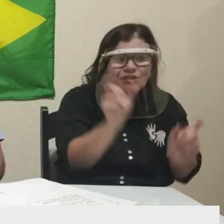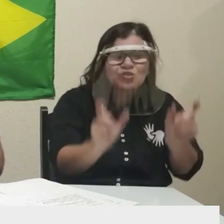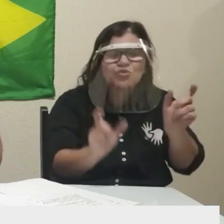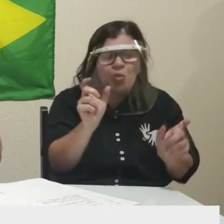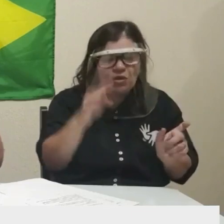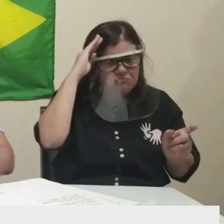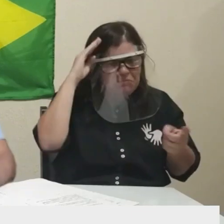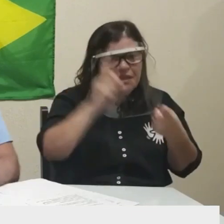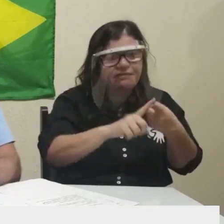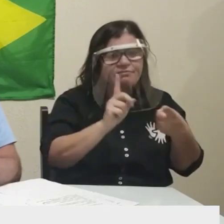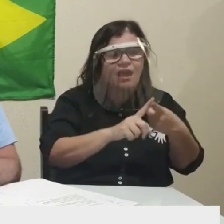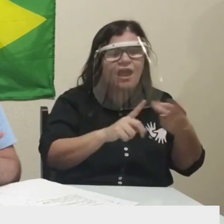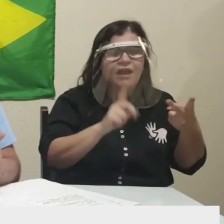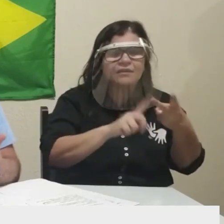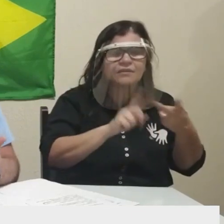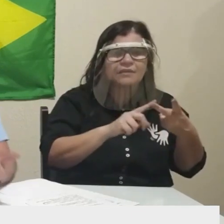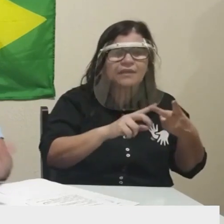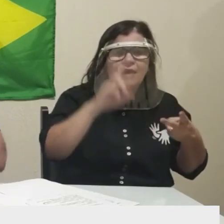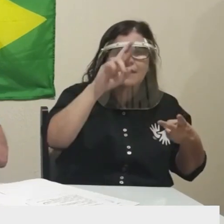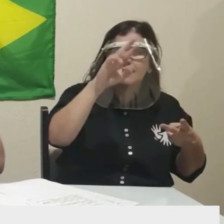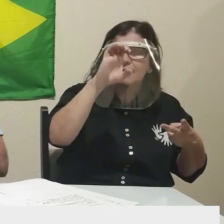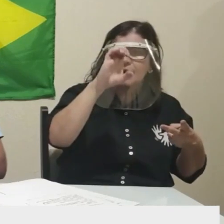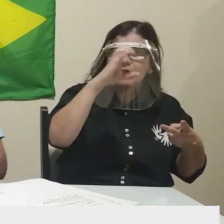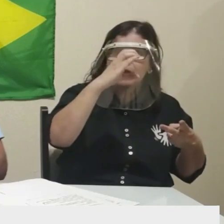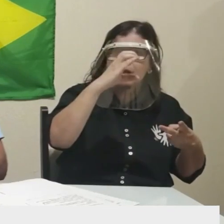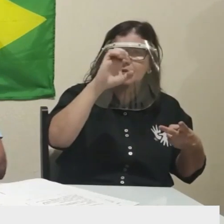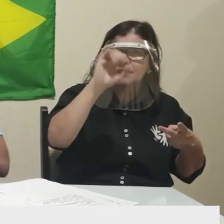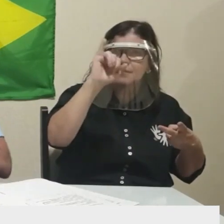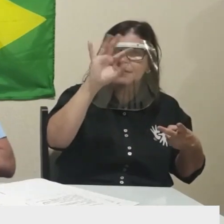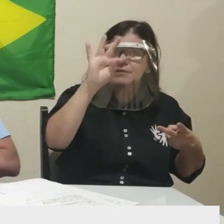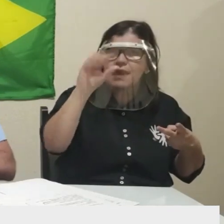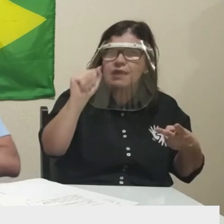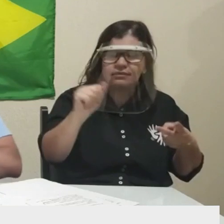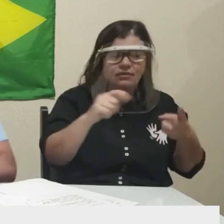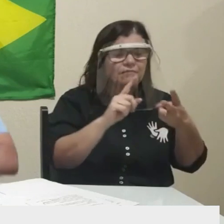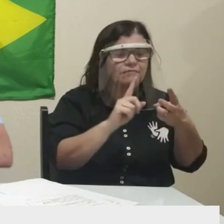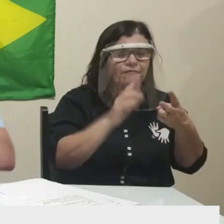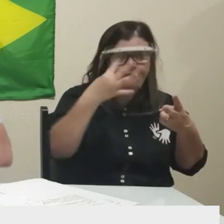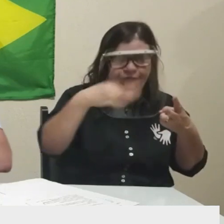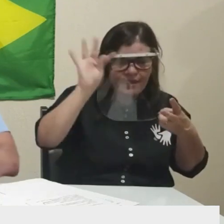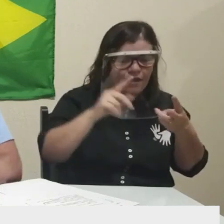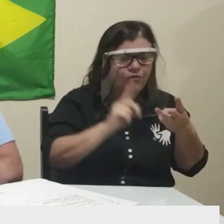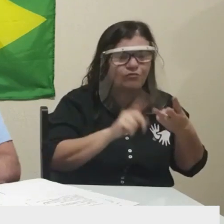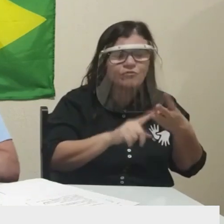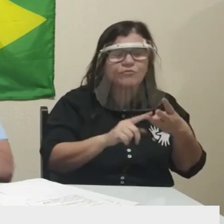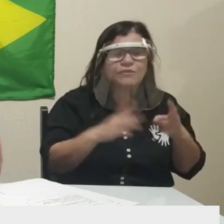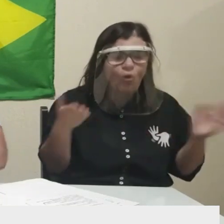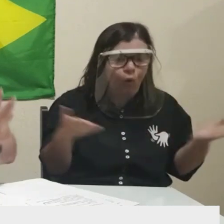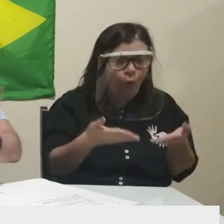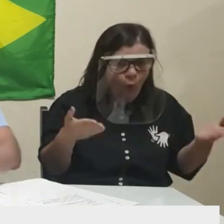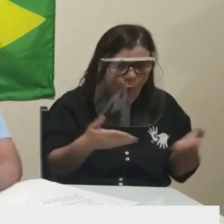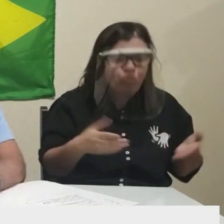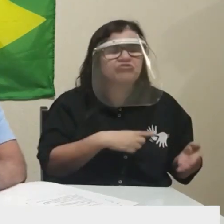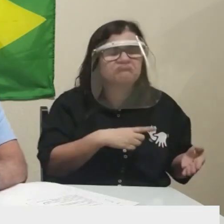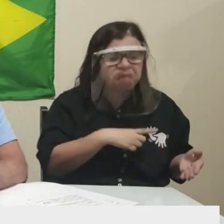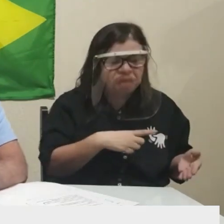militares. E alguns acharam que tem militar demais no governo. Quando tinha gente que não tinha compromisso com nada, ninguém dava bola. Hoje em dia tem